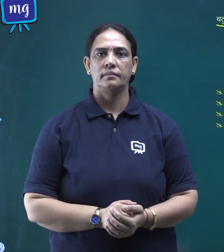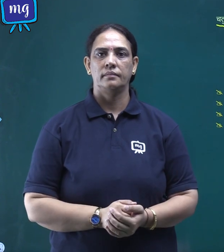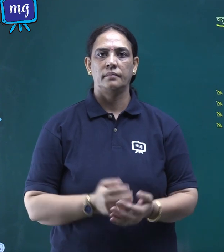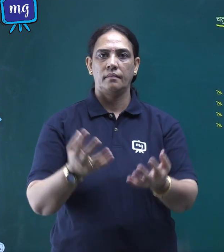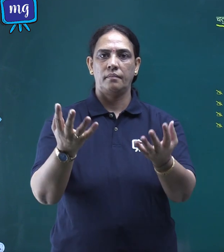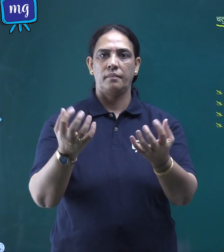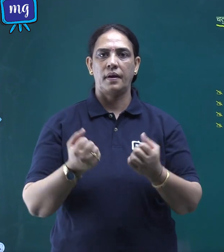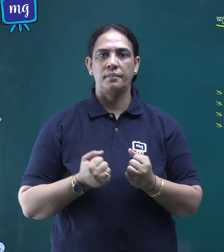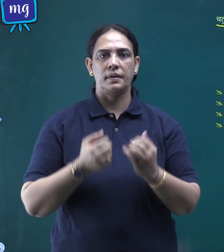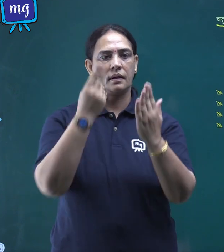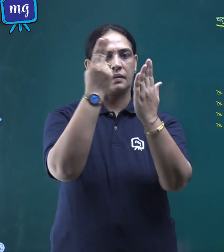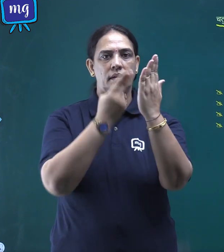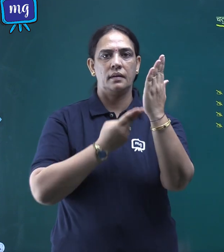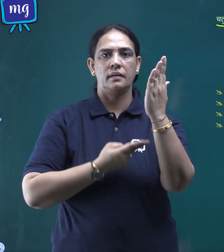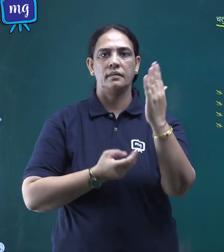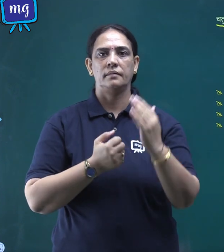प्राप्त आकृति